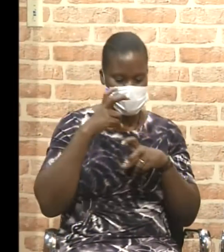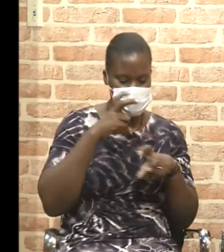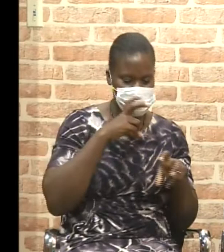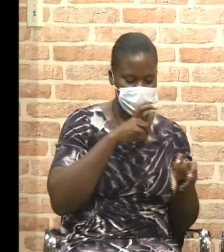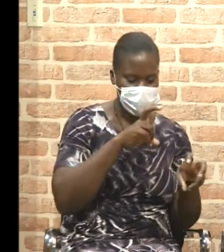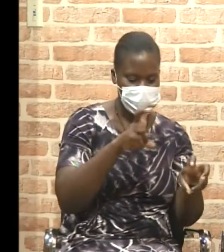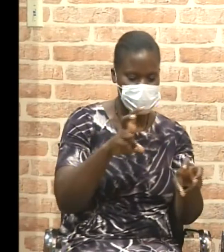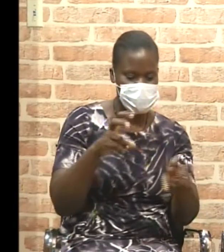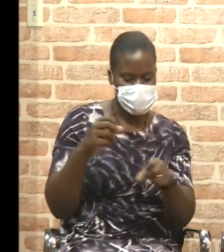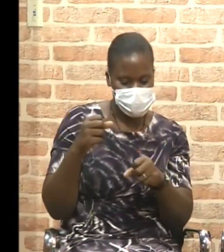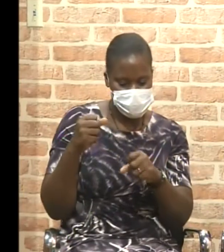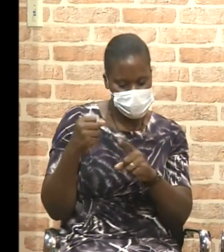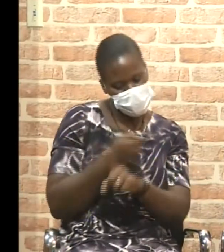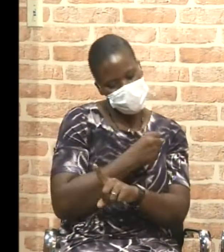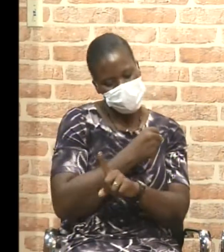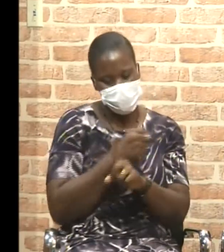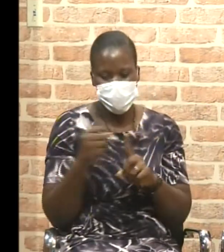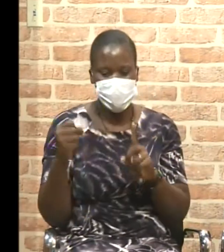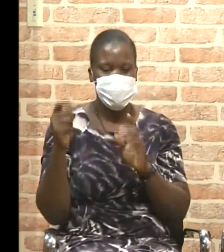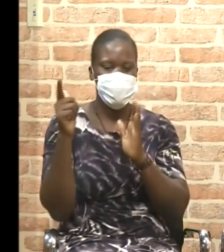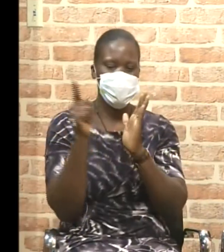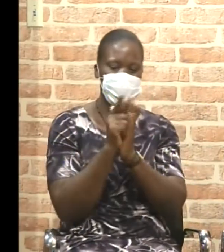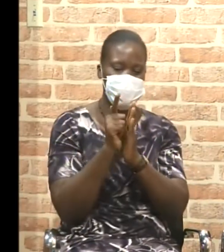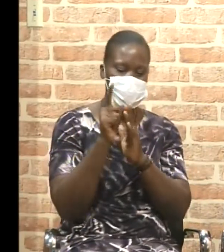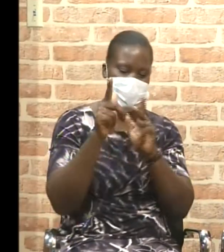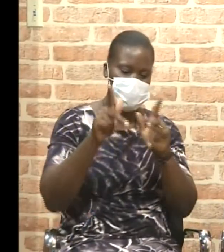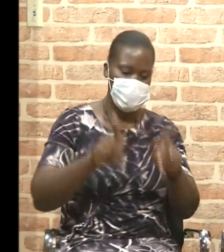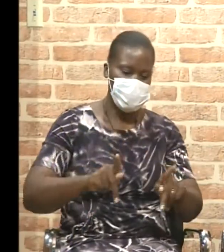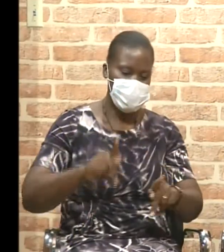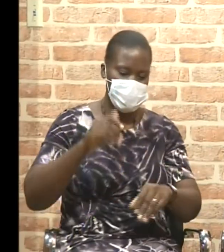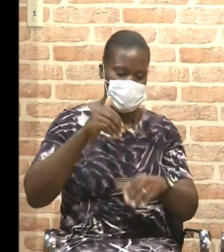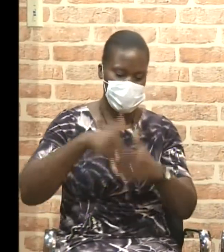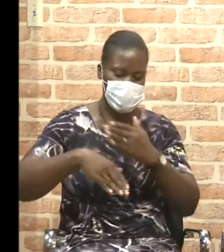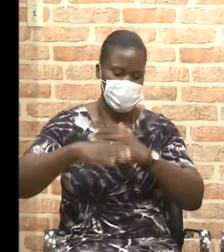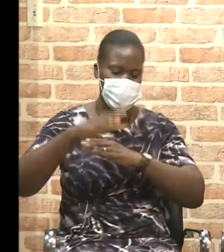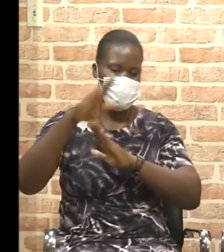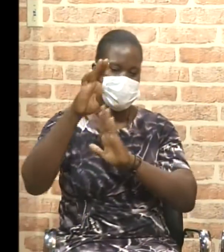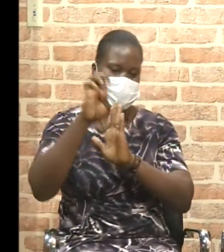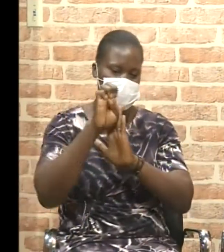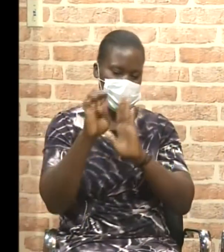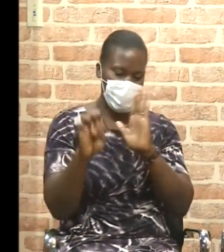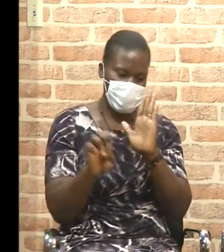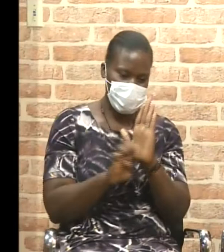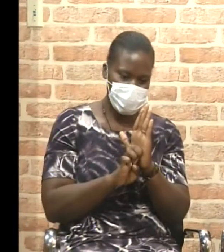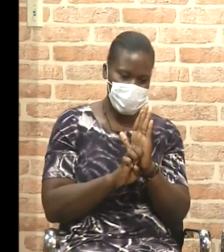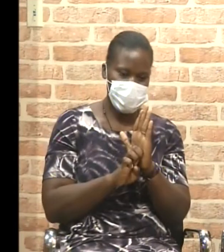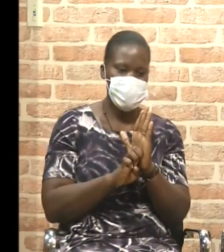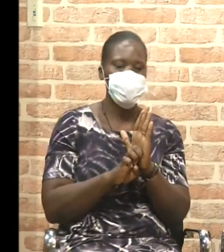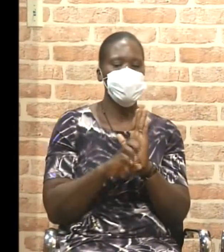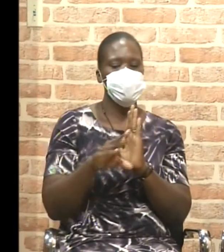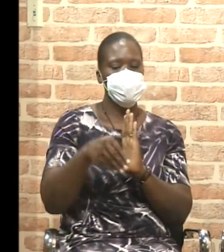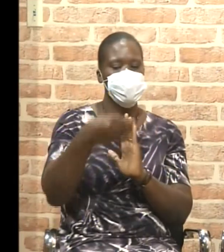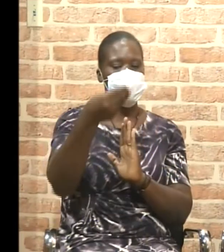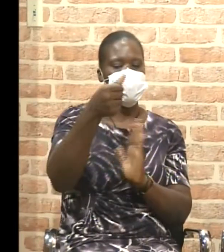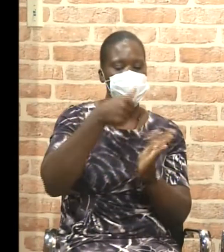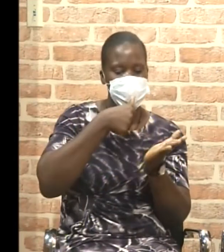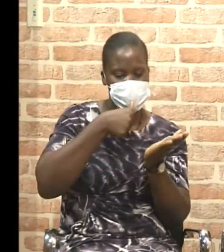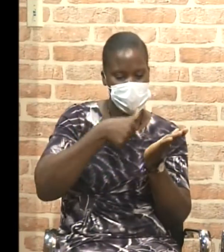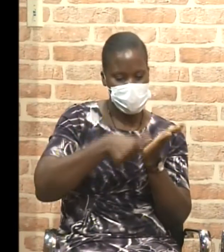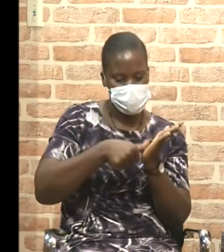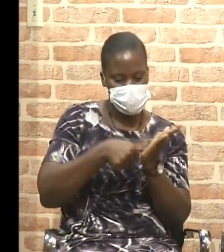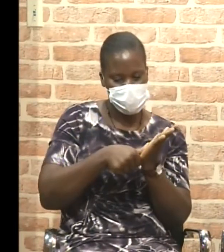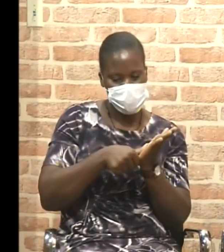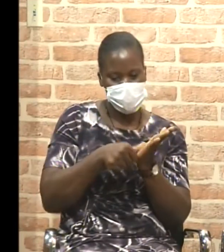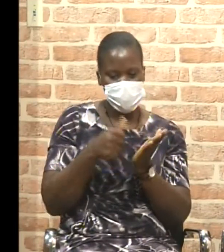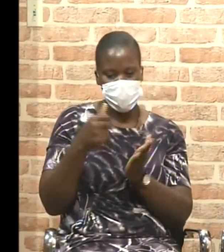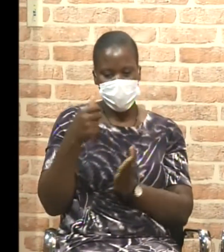violation de l'institution de l'État. Et bien, nous adressons une correspondance avec OPC pour que vous-même soyez capable au moins fournir et garder et puis garder